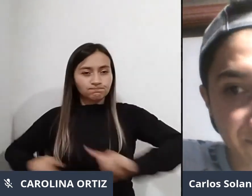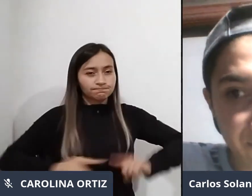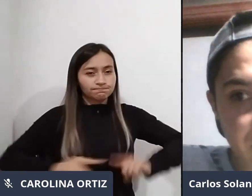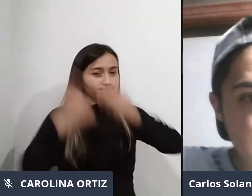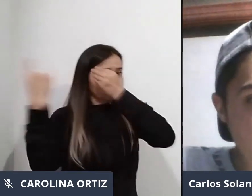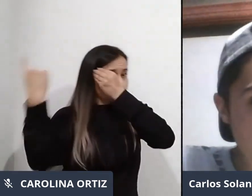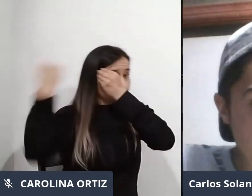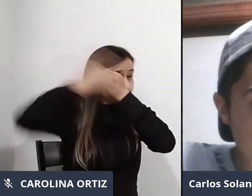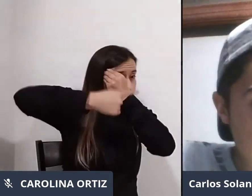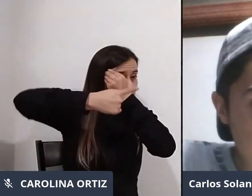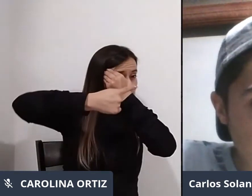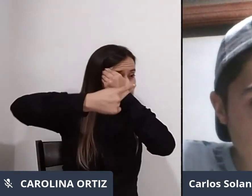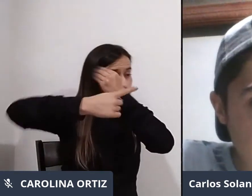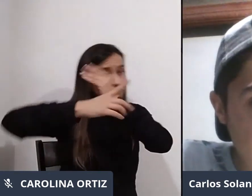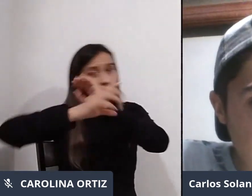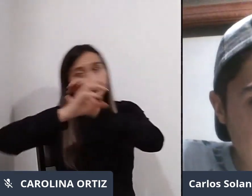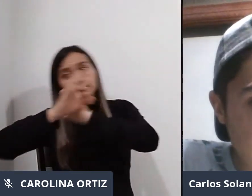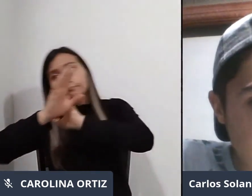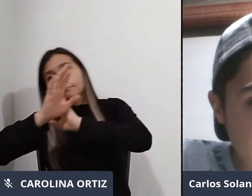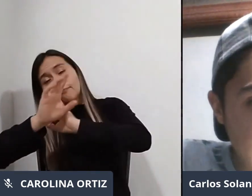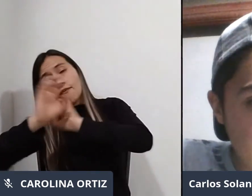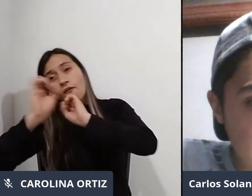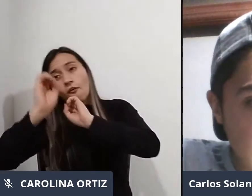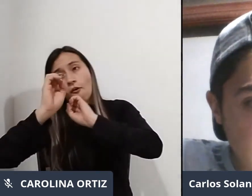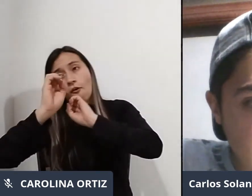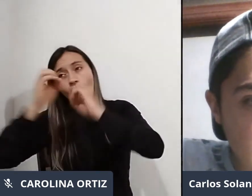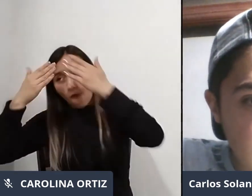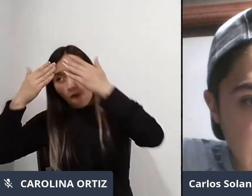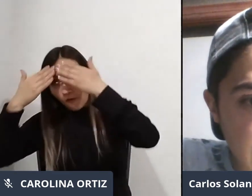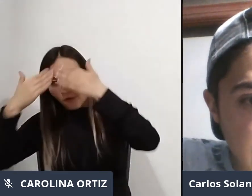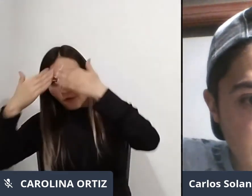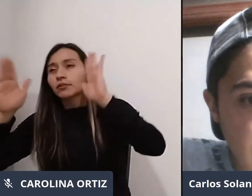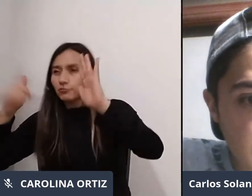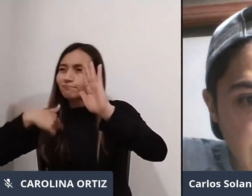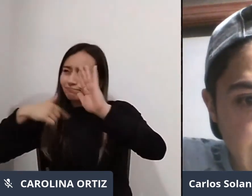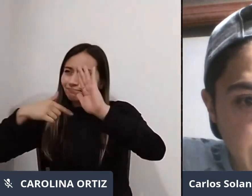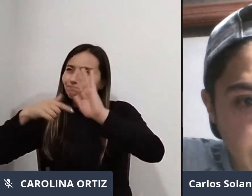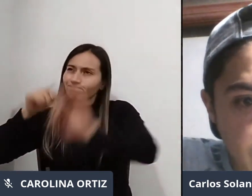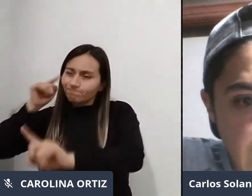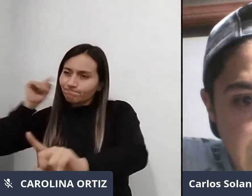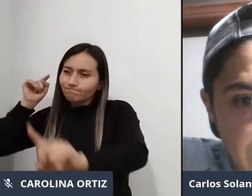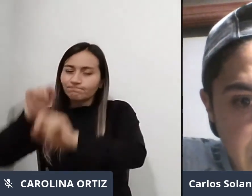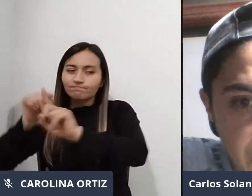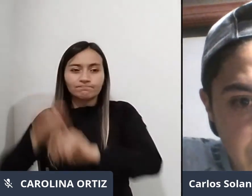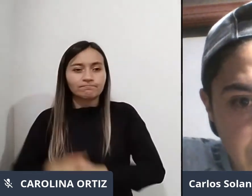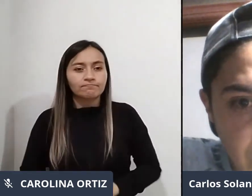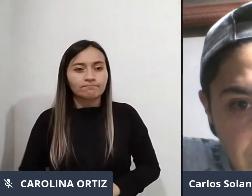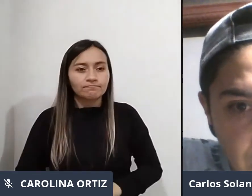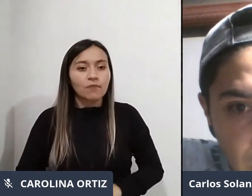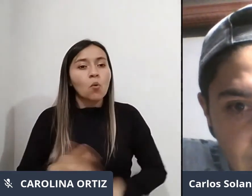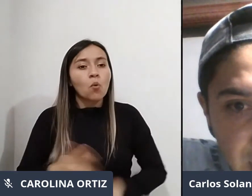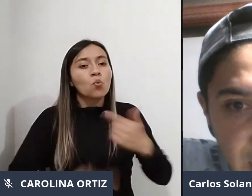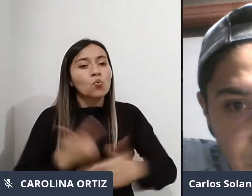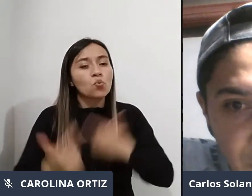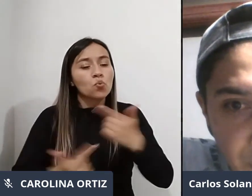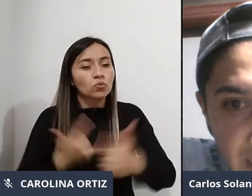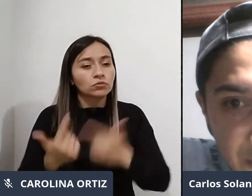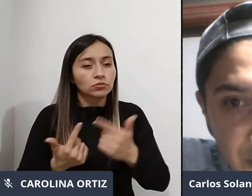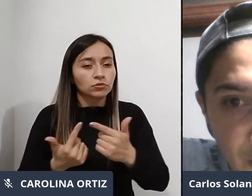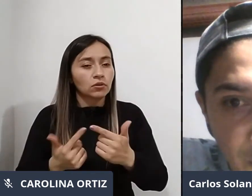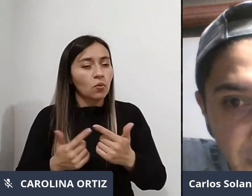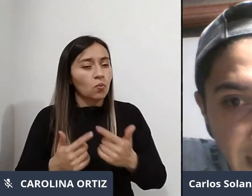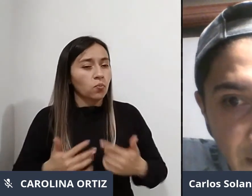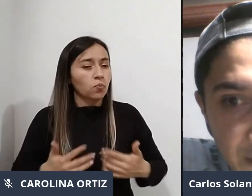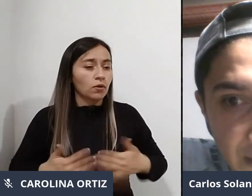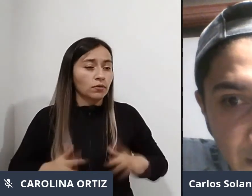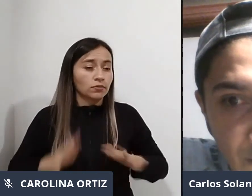izquierda. Soy profesor en favor de la lucha constante contra cualquier forma de discriminación, contra la